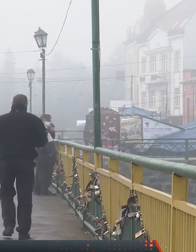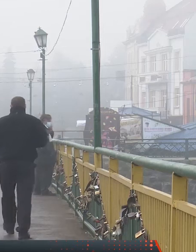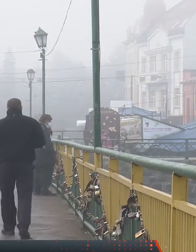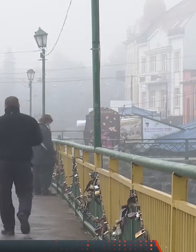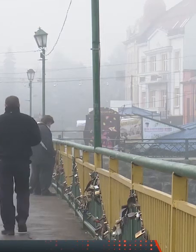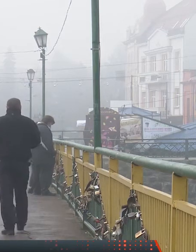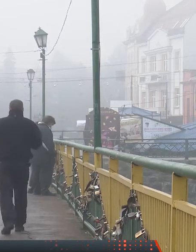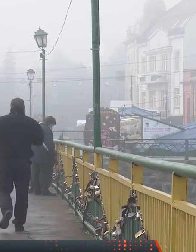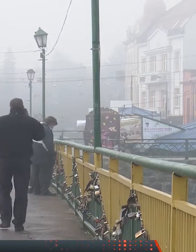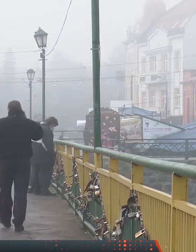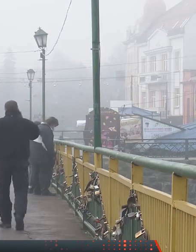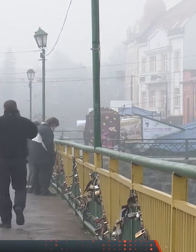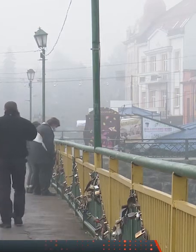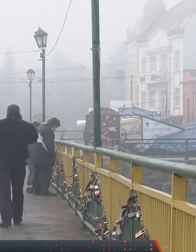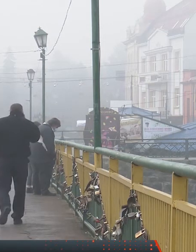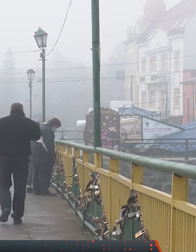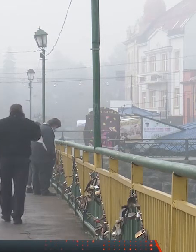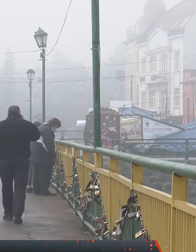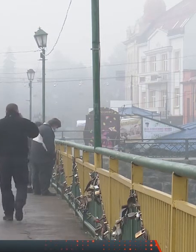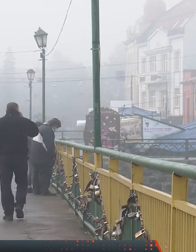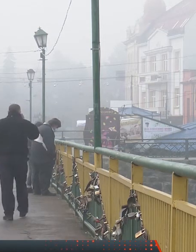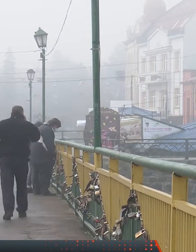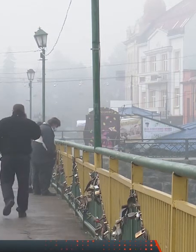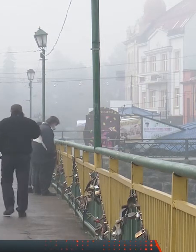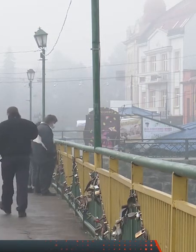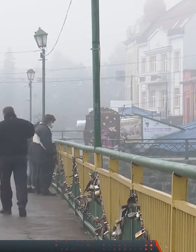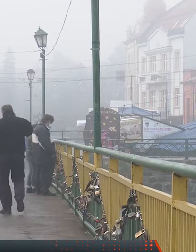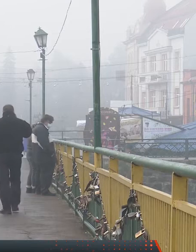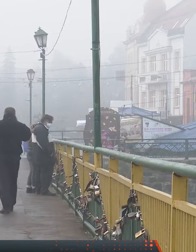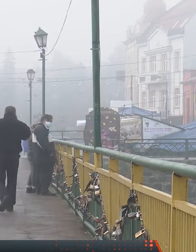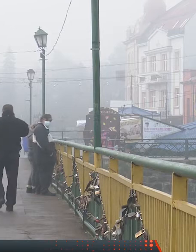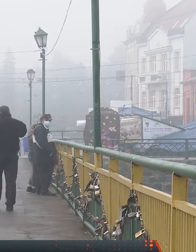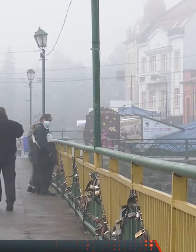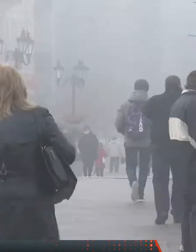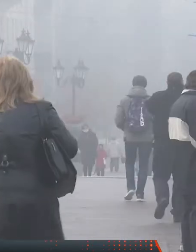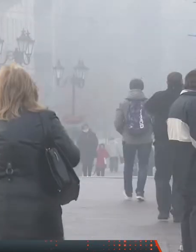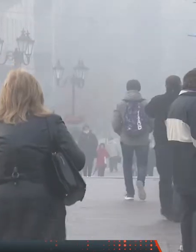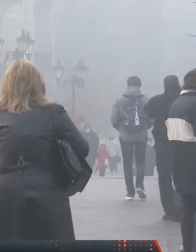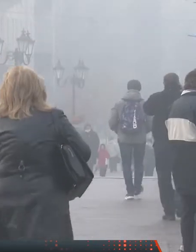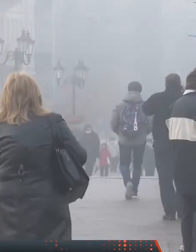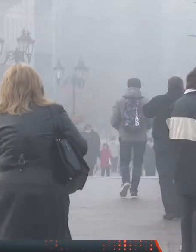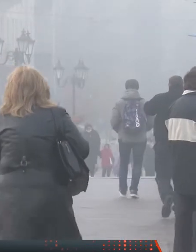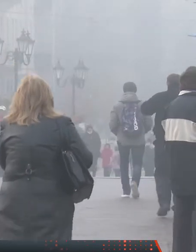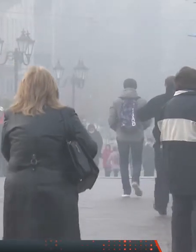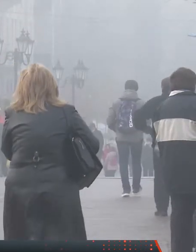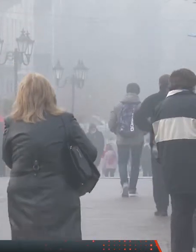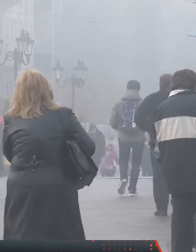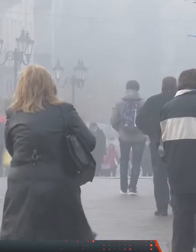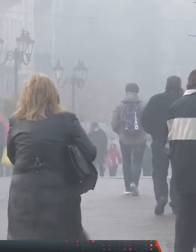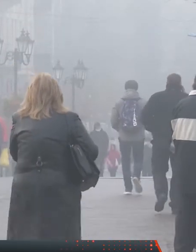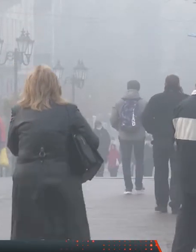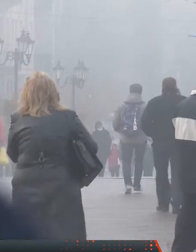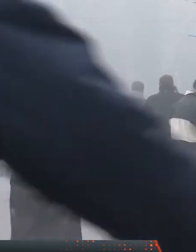Ситуація стабільна і контрольована у Закарпатті. У краї без інцидентів. Правоохоронці працюють цілодобово і звітують наразі без